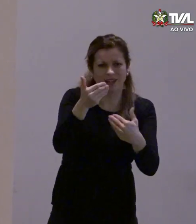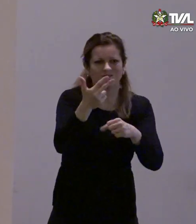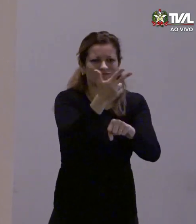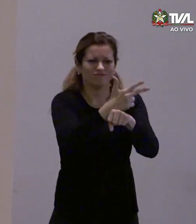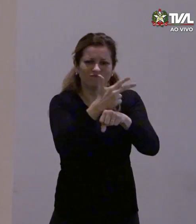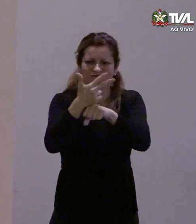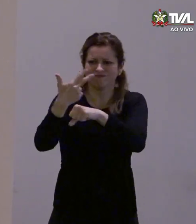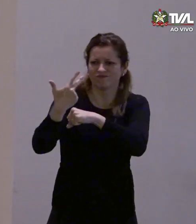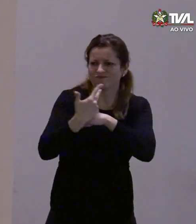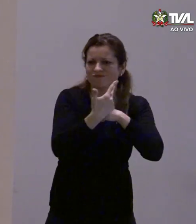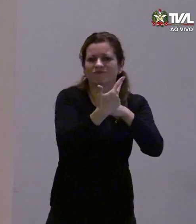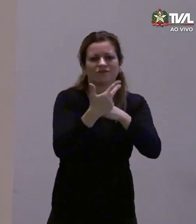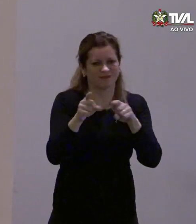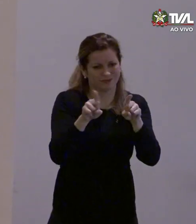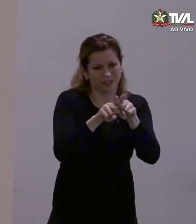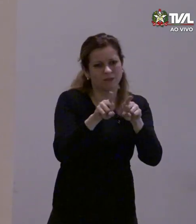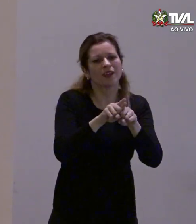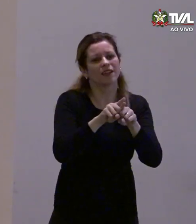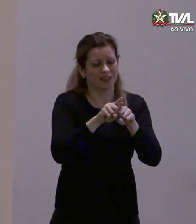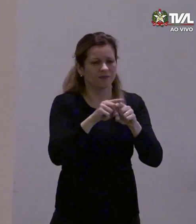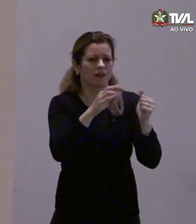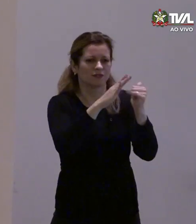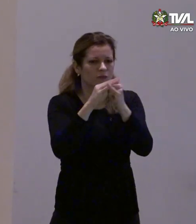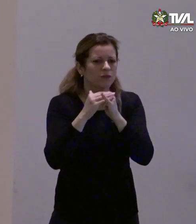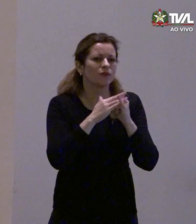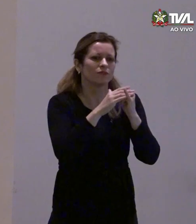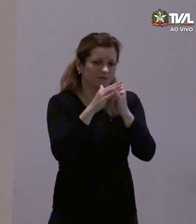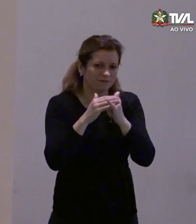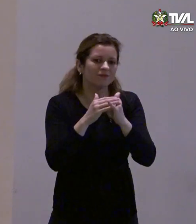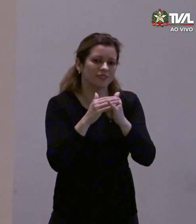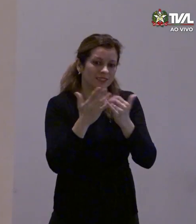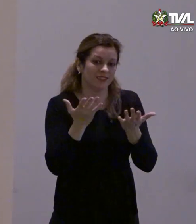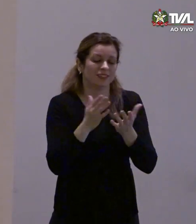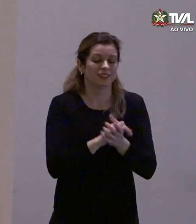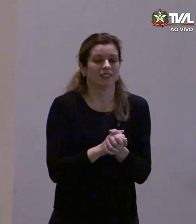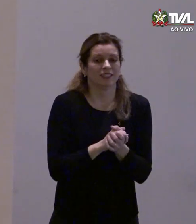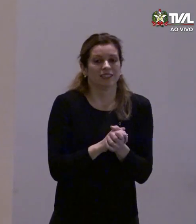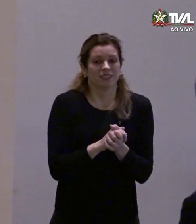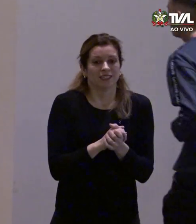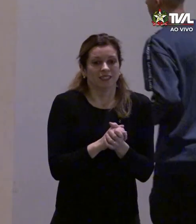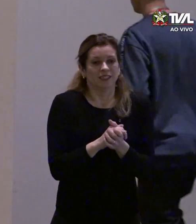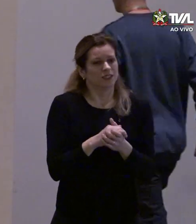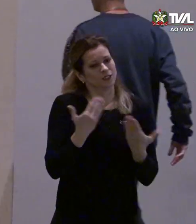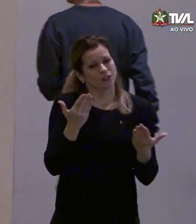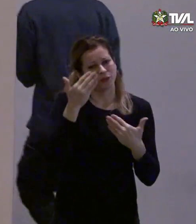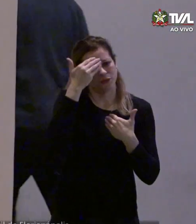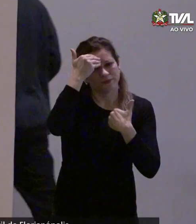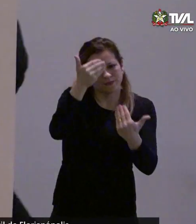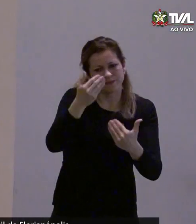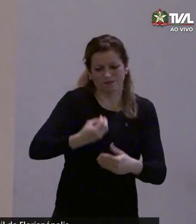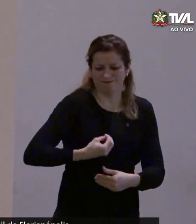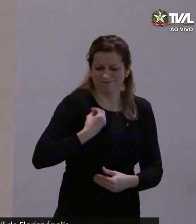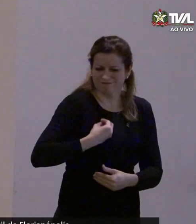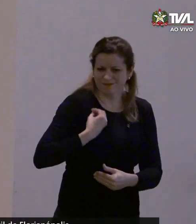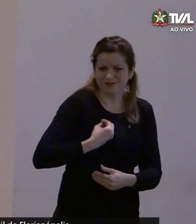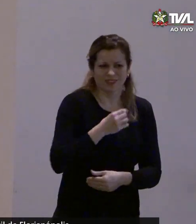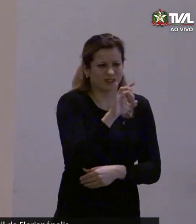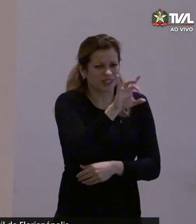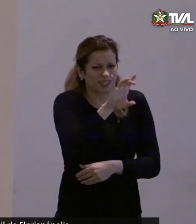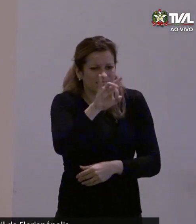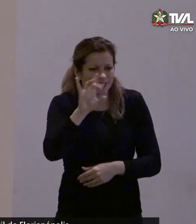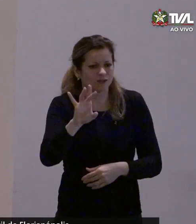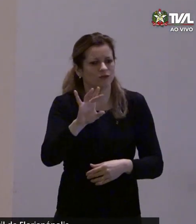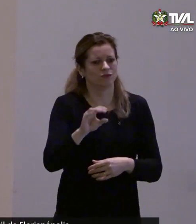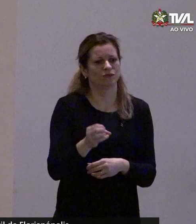transmissão simultânea inclusive para aqueles que não pudessem estar presencial aqui e agradeço a presença de cada um de vocês desejo um